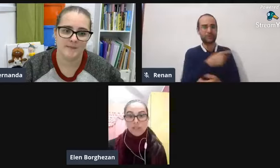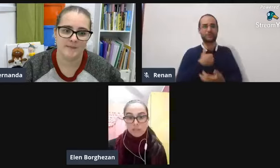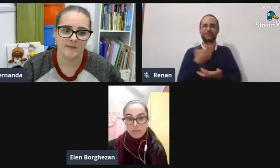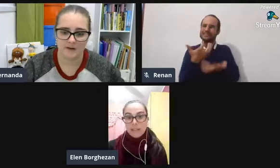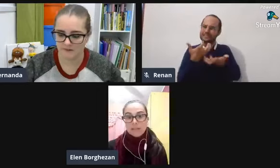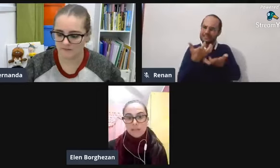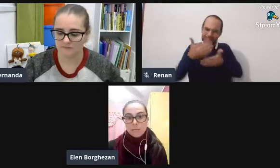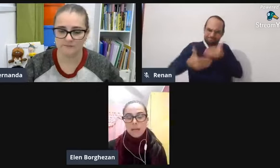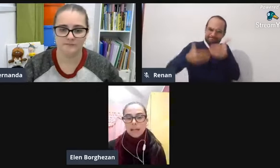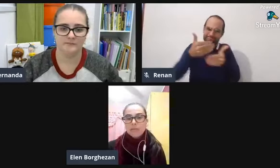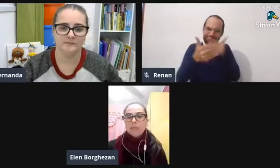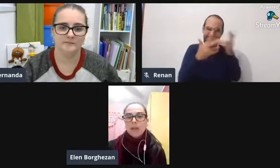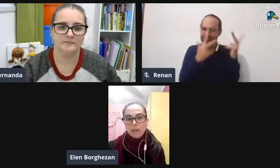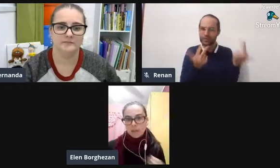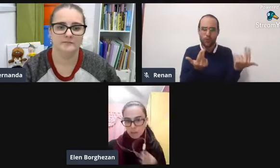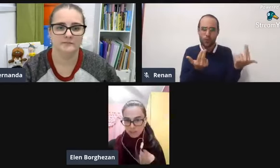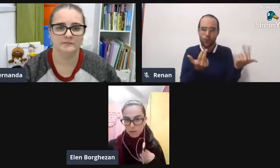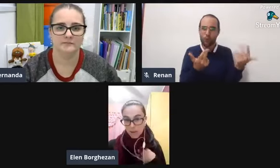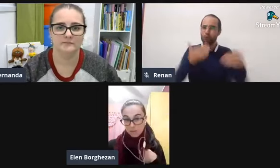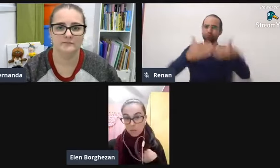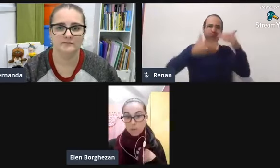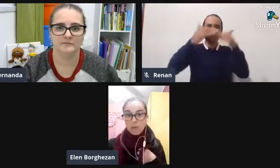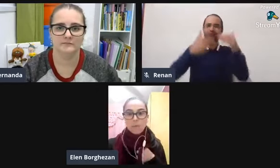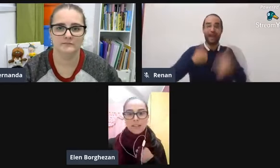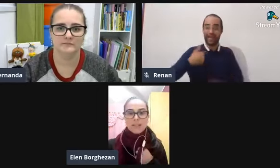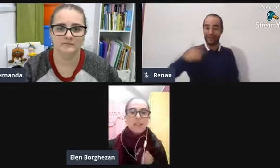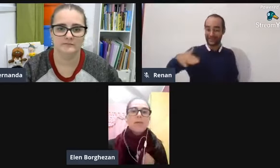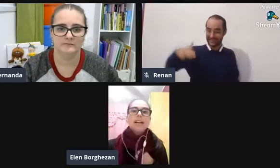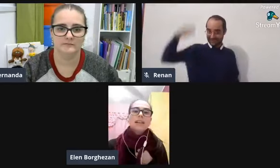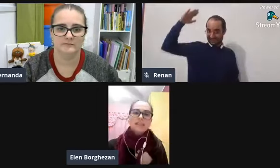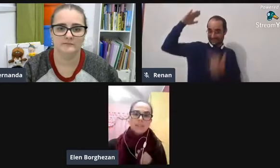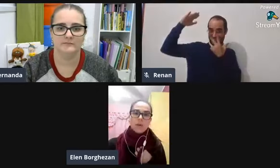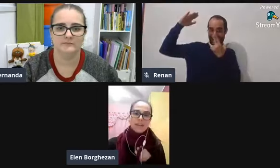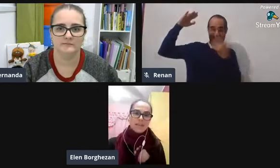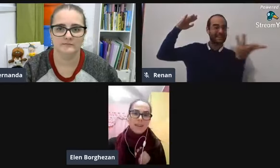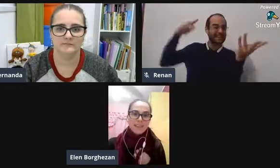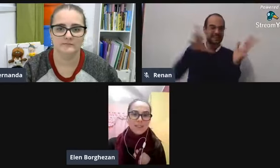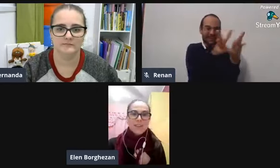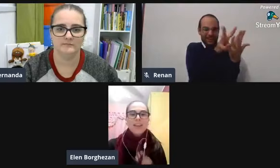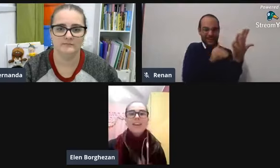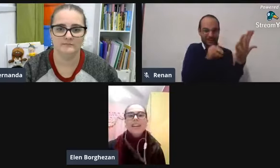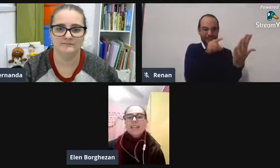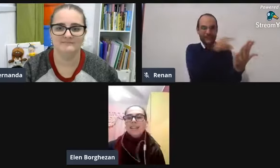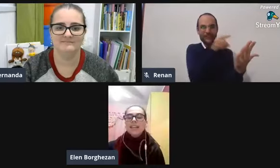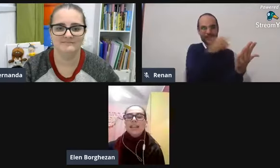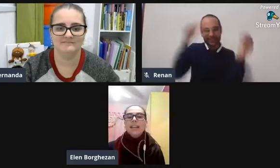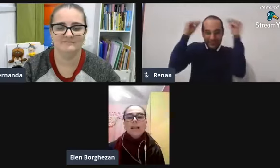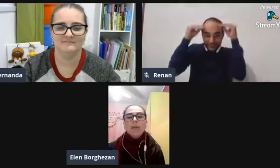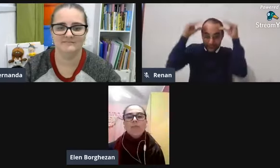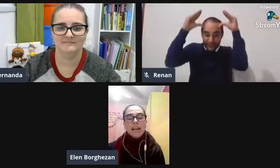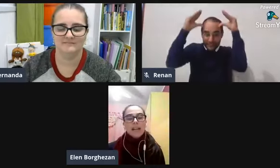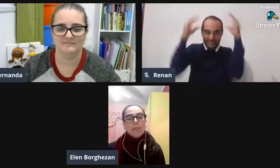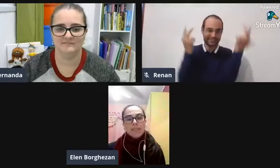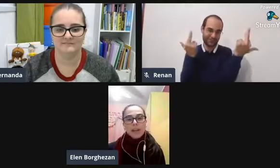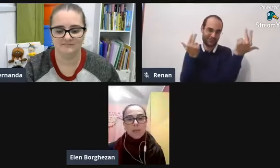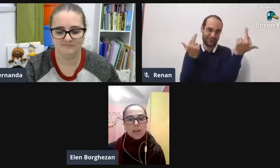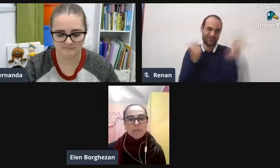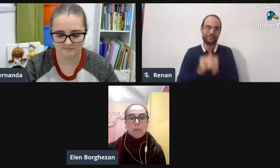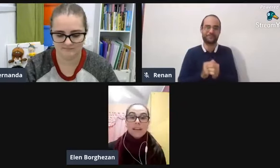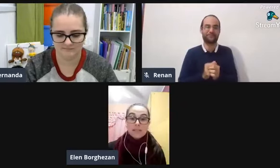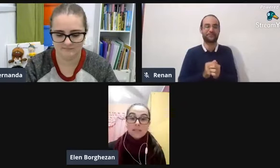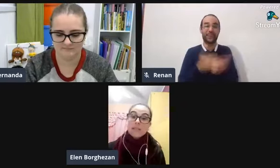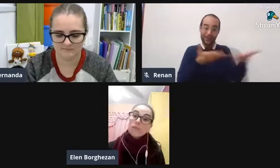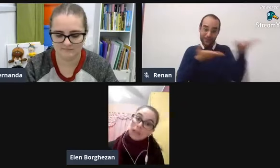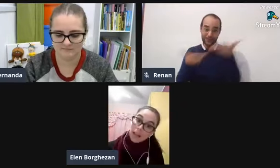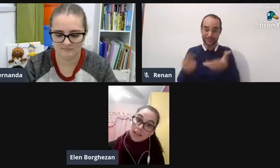eu já disse isso várias vezes para ela, quando eu crescer, eu quero ser um pouquinho parecida com ela no conhecimento. E eu convidei ela para falar um pouquinho